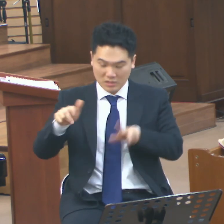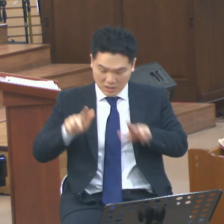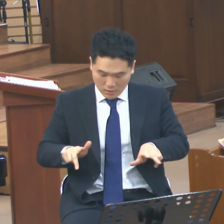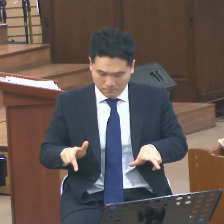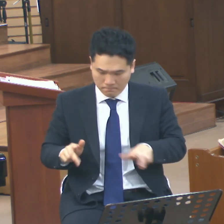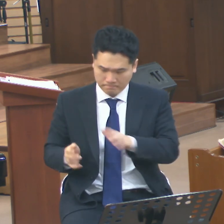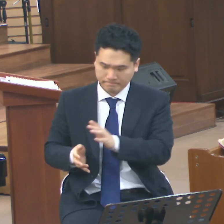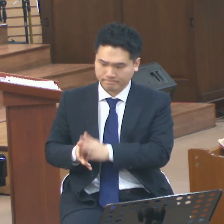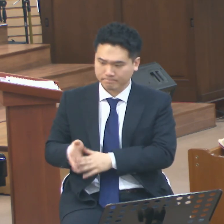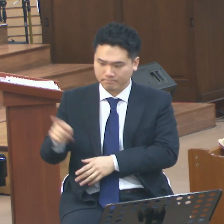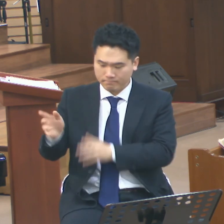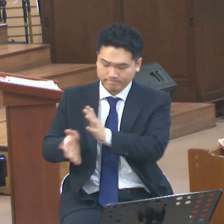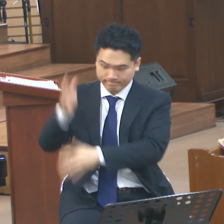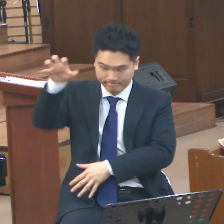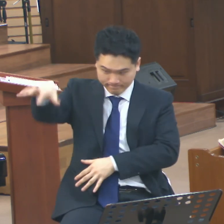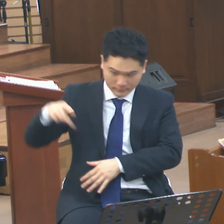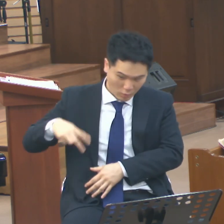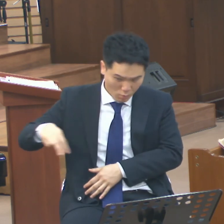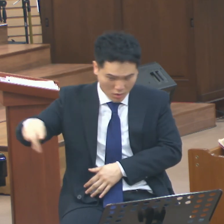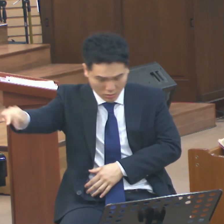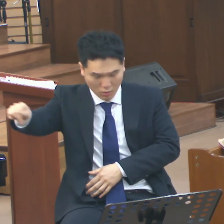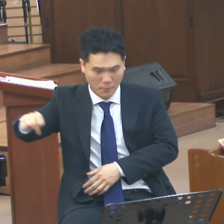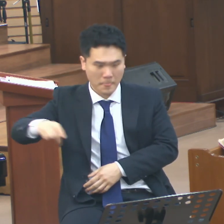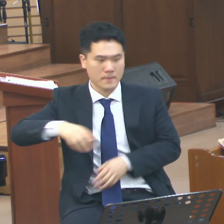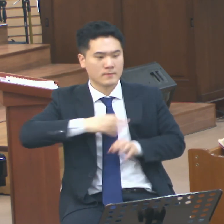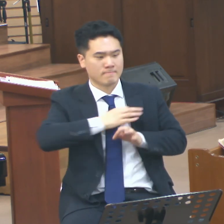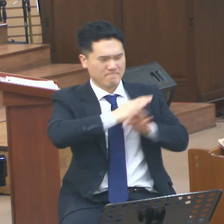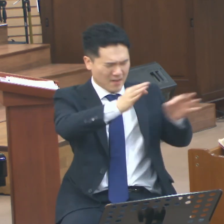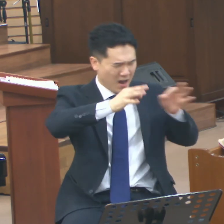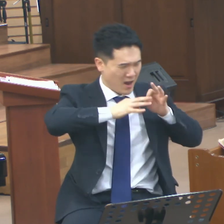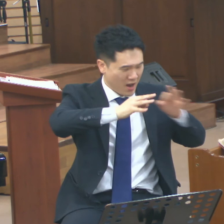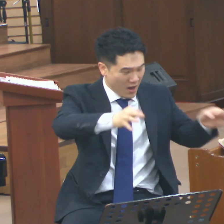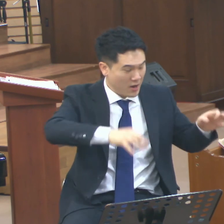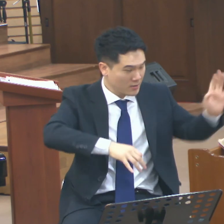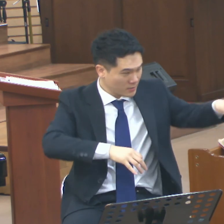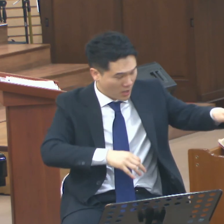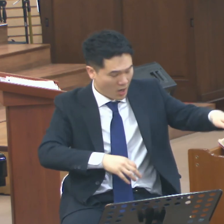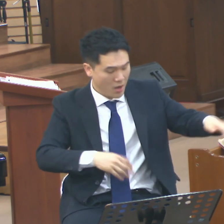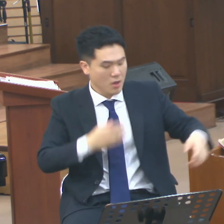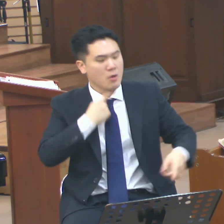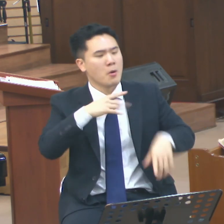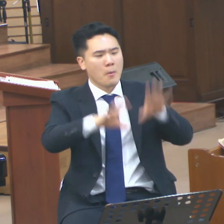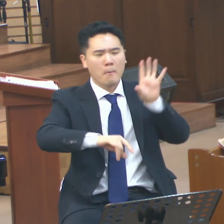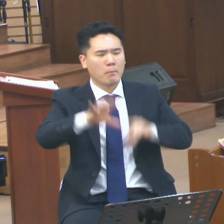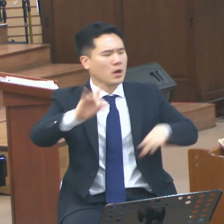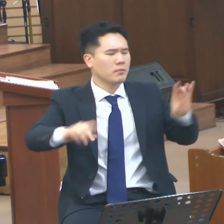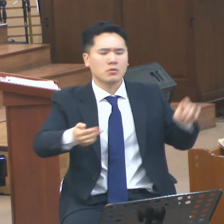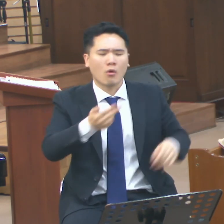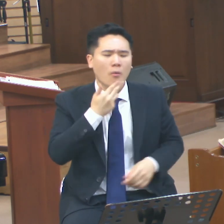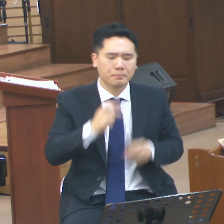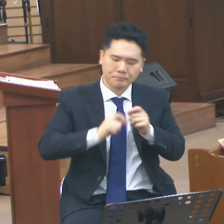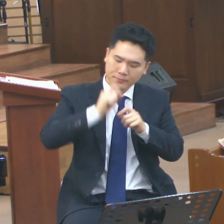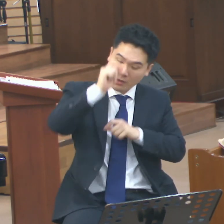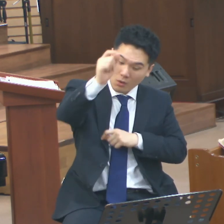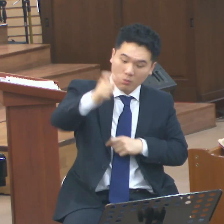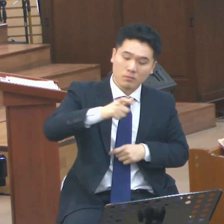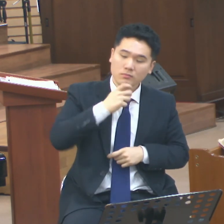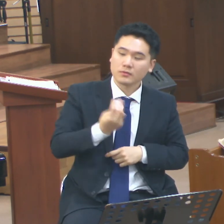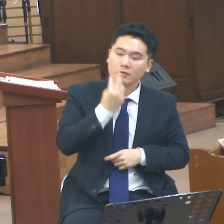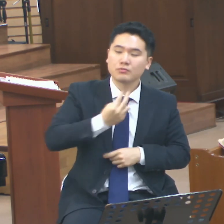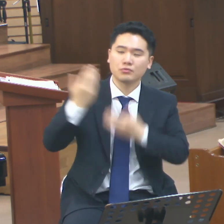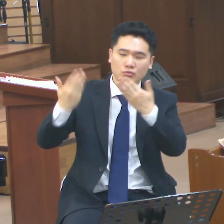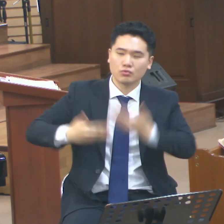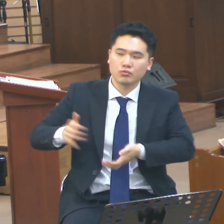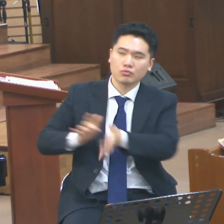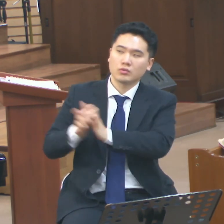이 진리의 말씀, 예수가 있어서 목마르지 않고 예수가 성령을 부어주셔서 생수의 강이 흘러날 수 있는